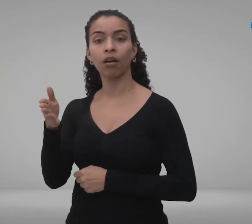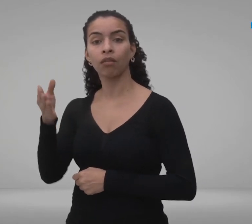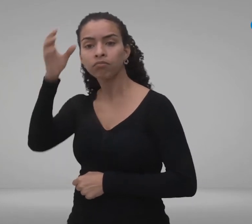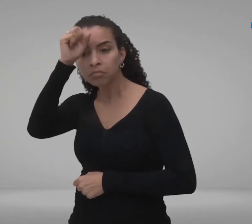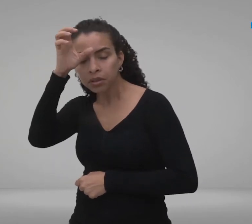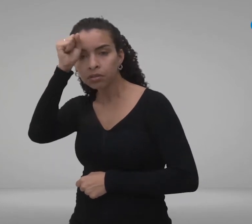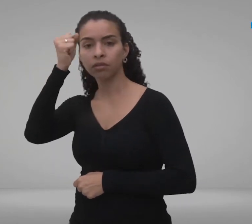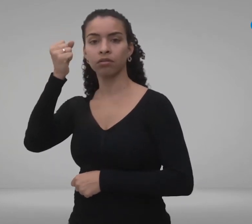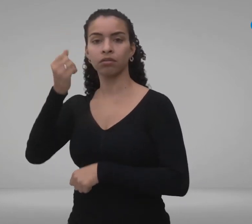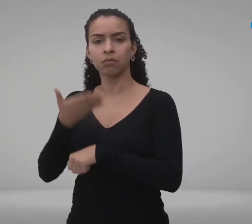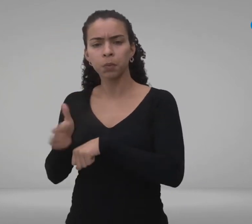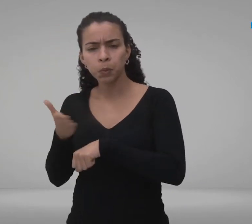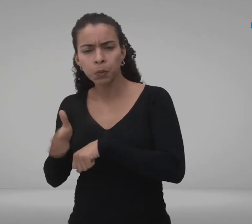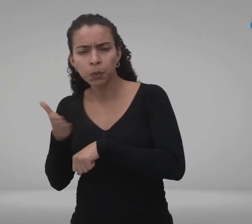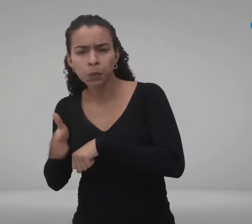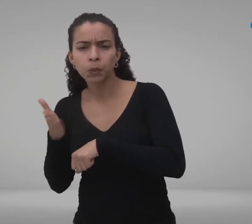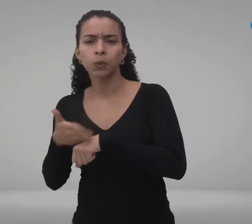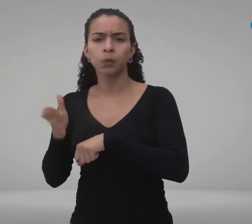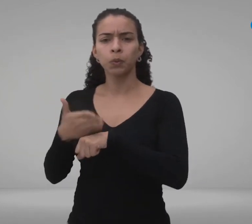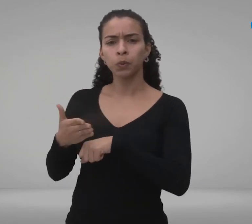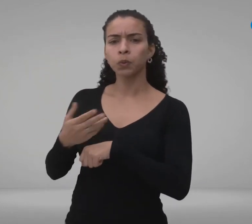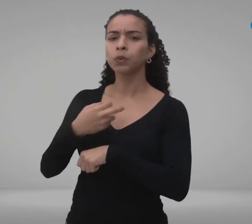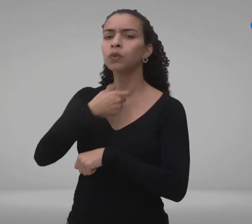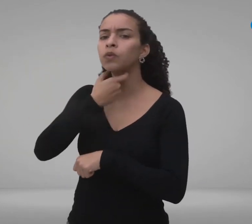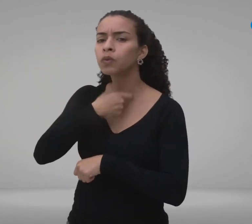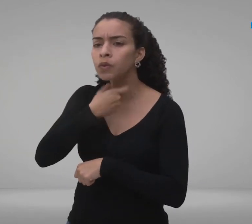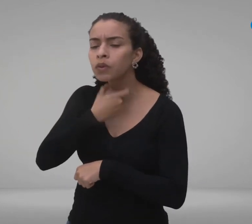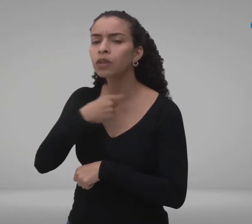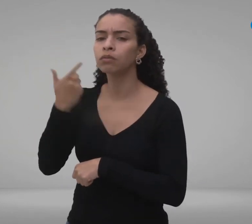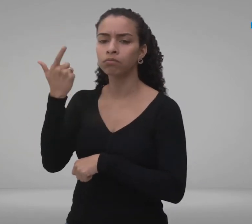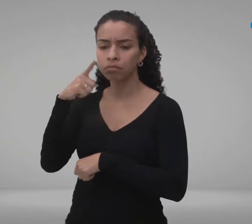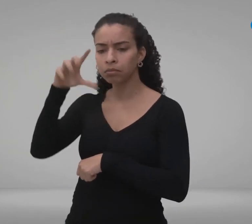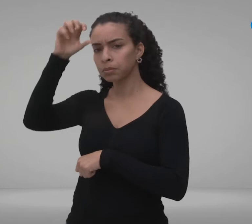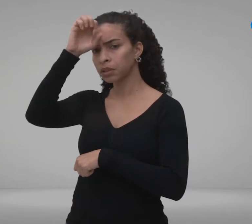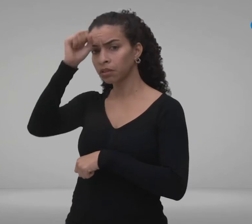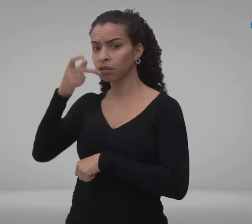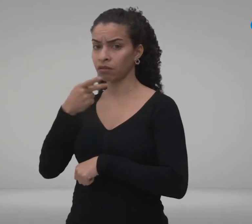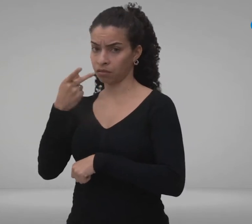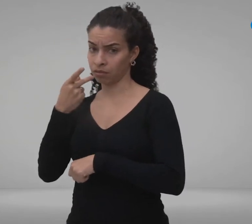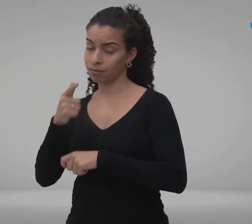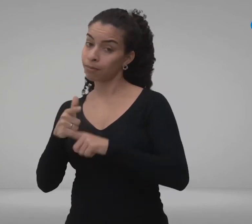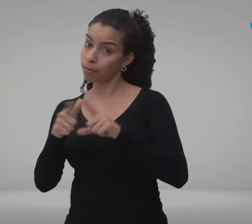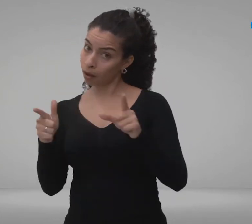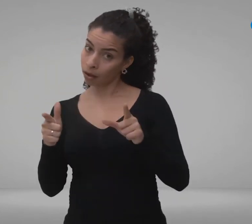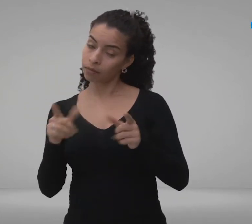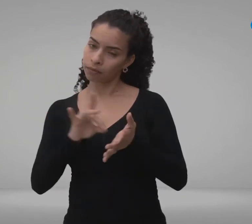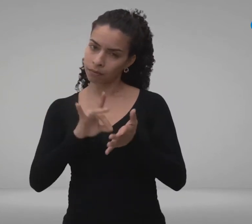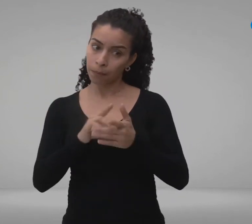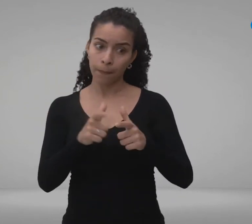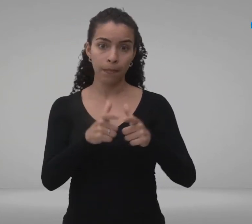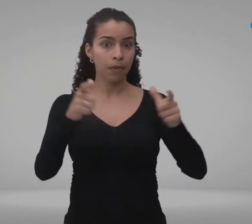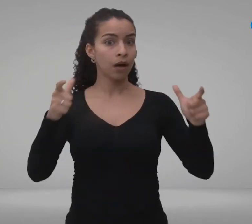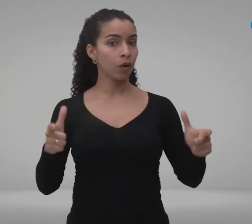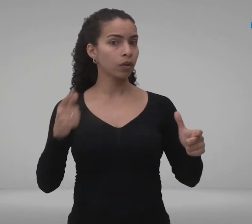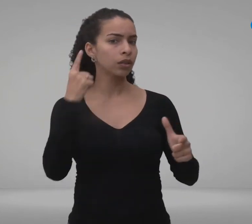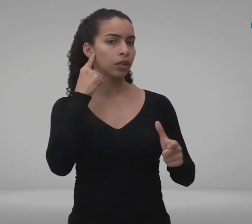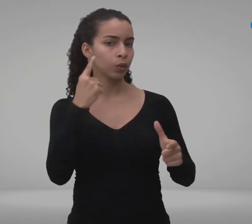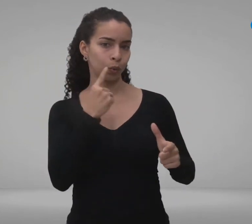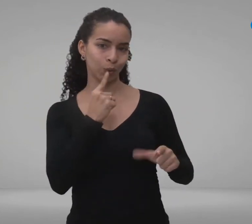procurar aprender, vai fazer o treinamento vocal para aprender a falar. Mas na maioria dos casos, os surdos eles